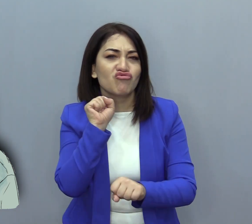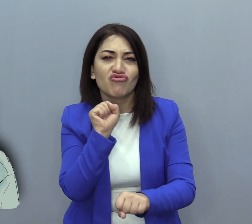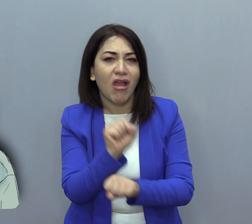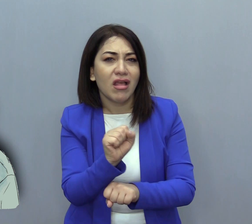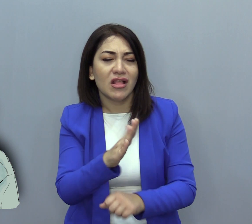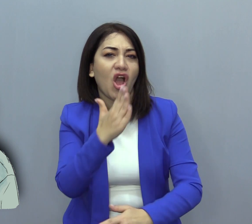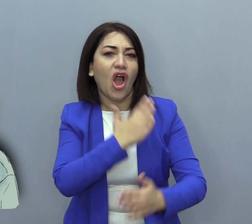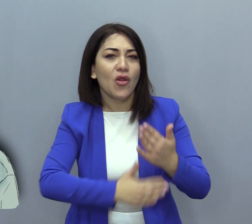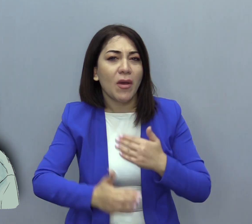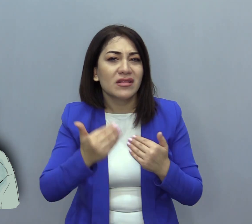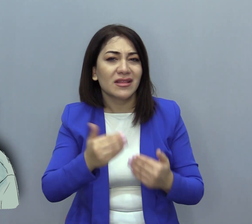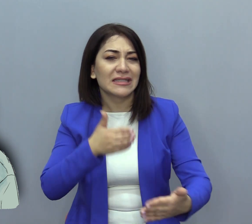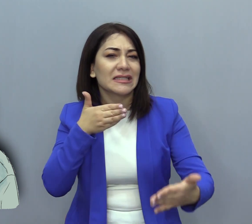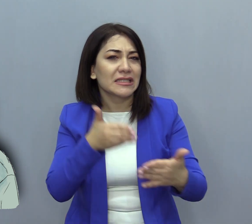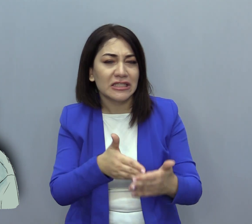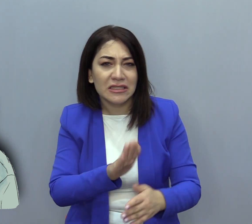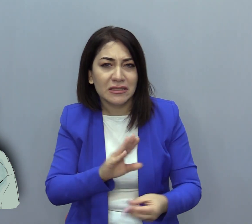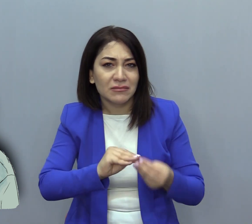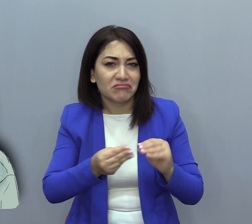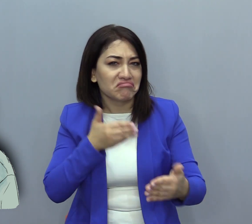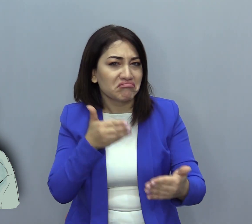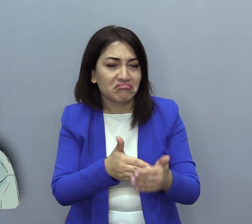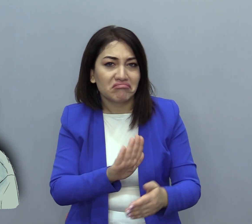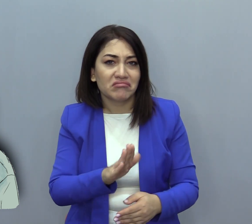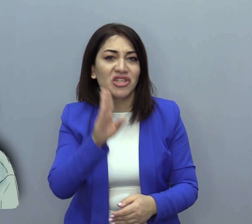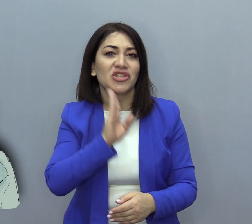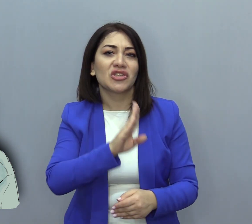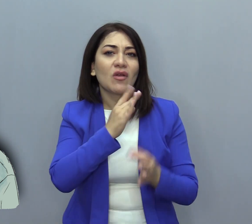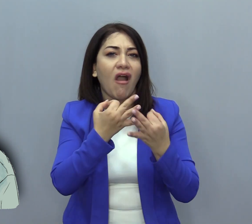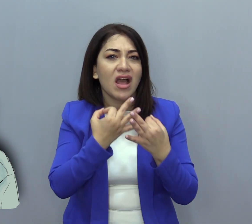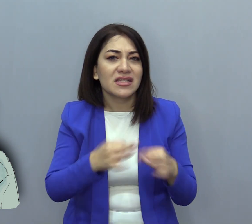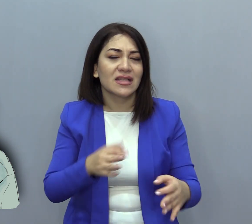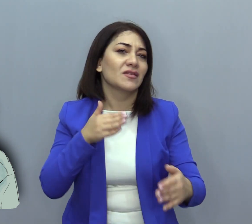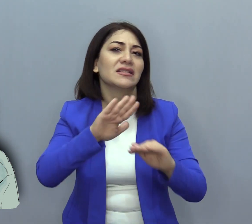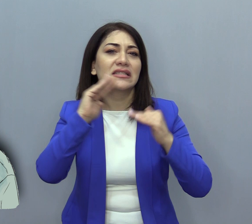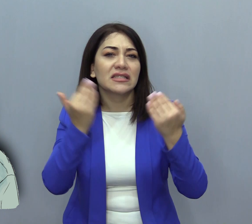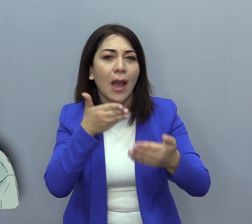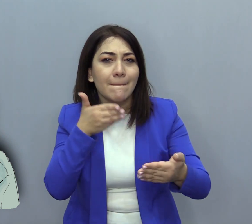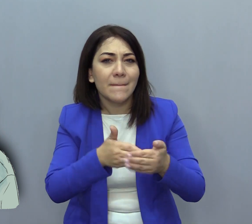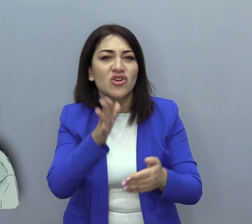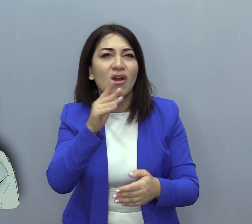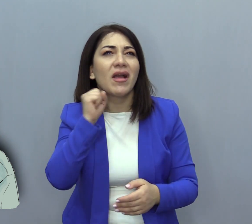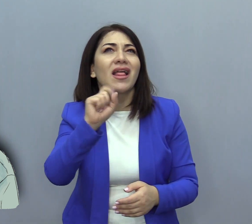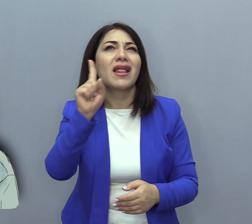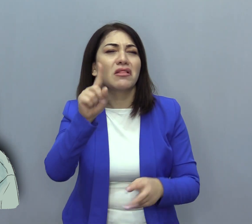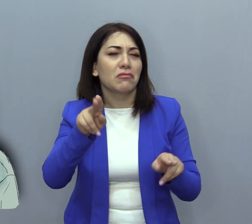հաշմանդամության պայմանավորված արկելքները, ոչ կնոչ ազատությունը սամանապակող ժամանակները։